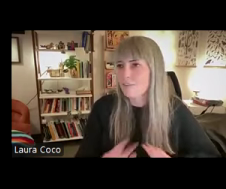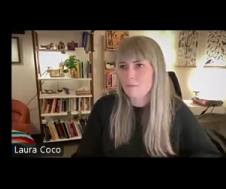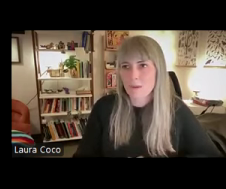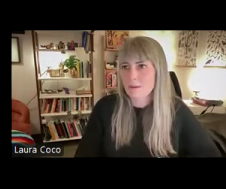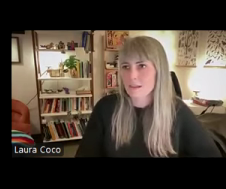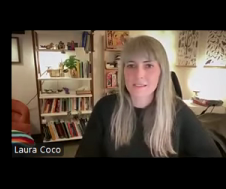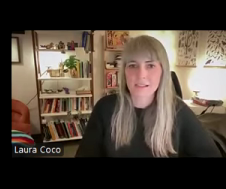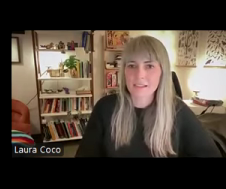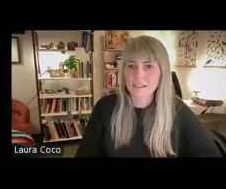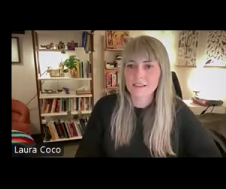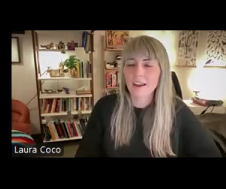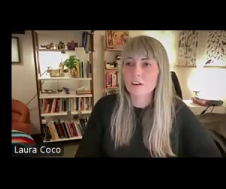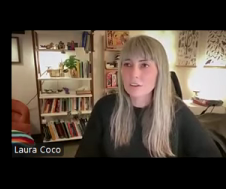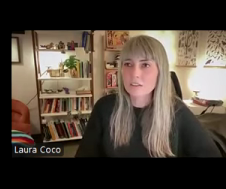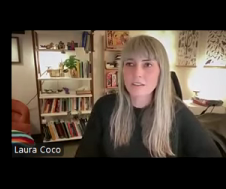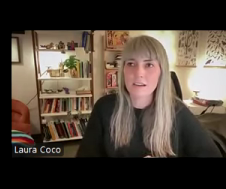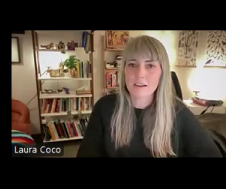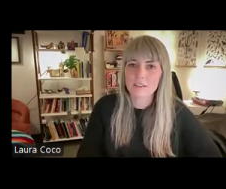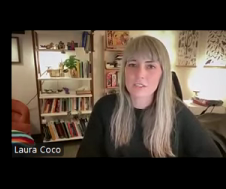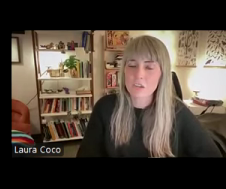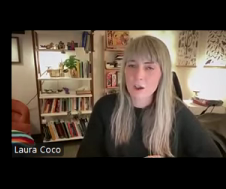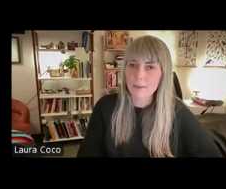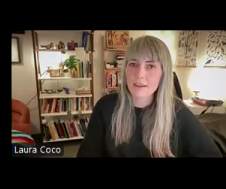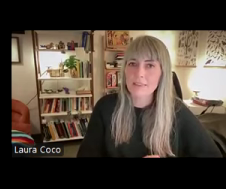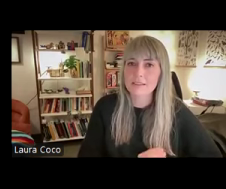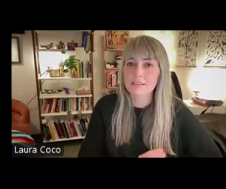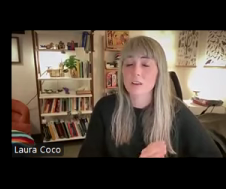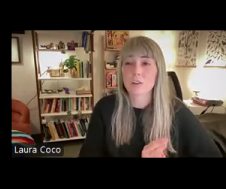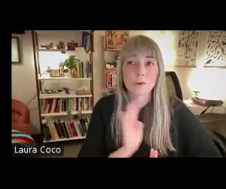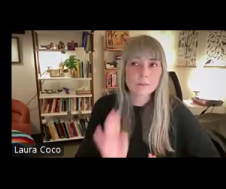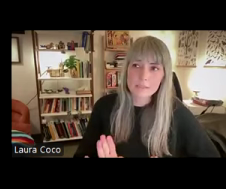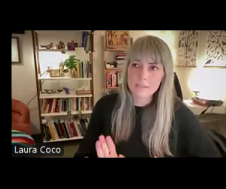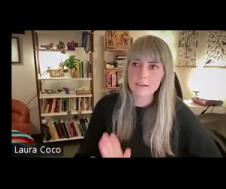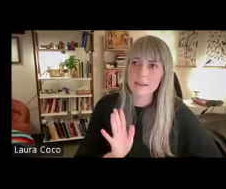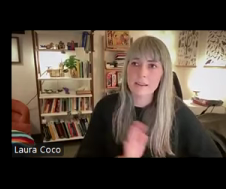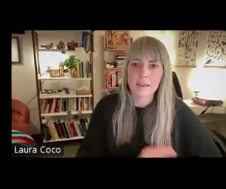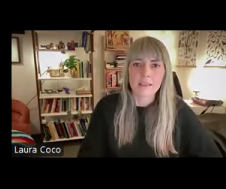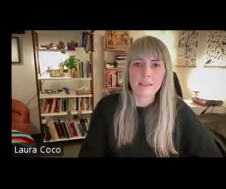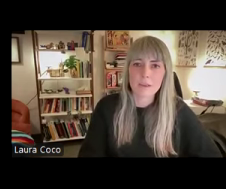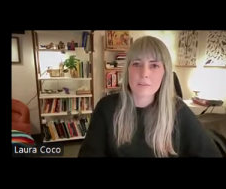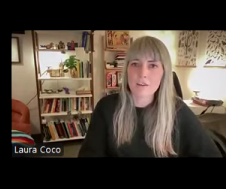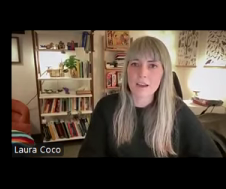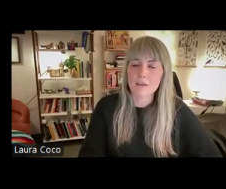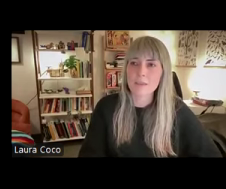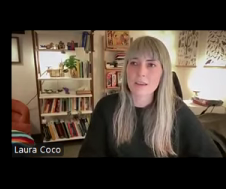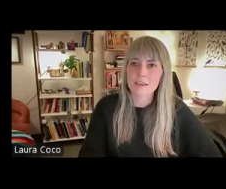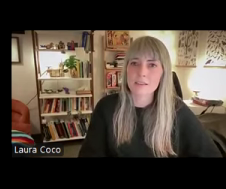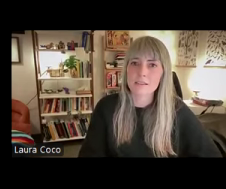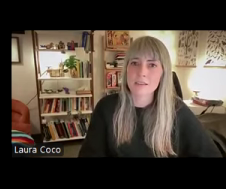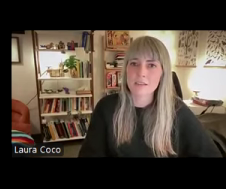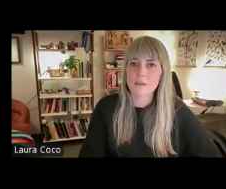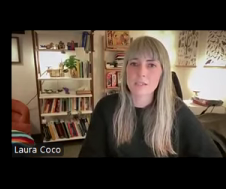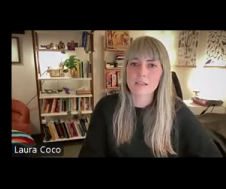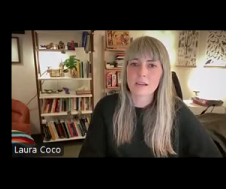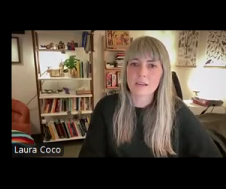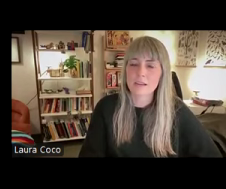el 2008. No ha habido demasiados estudios en este tema. Esto es el estudio más cercano que